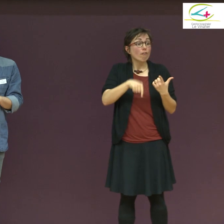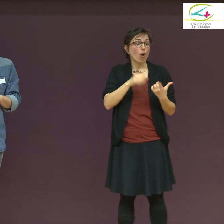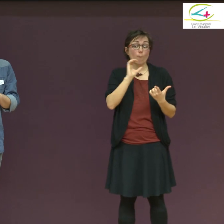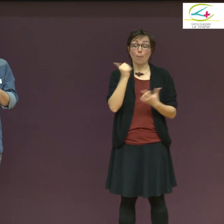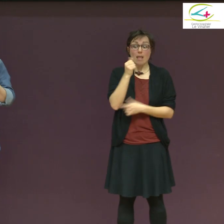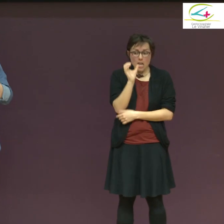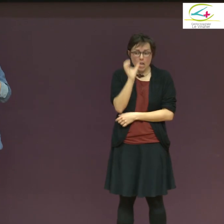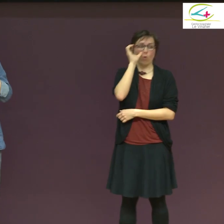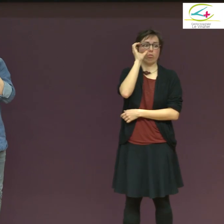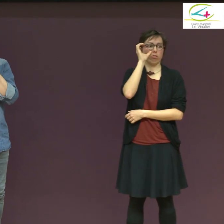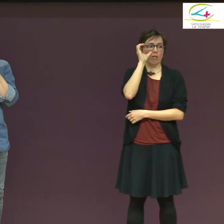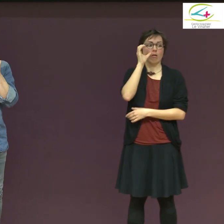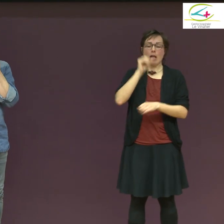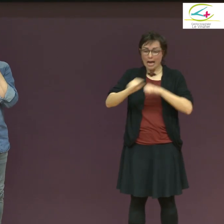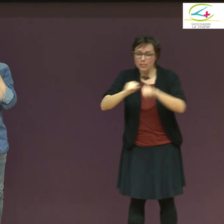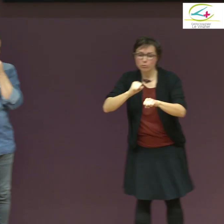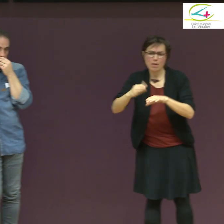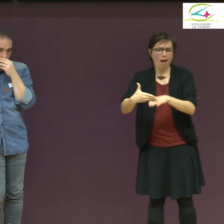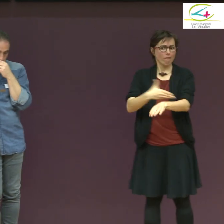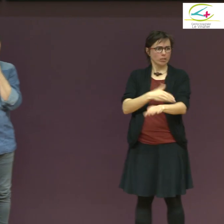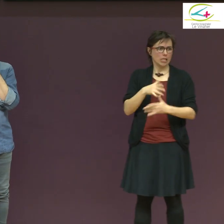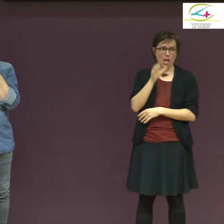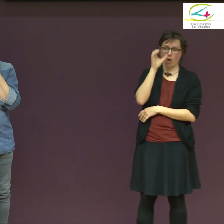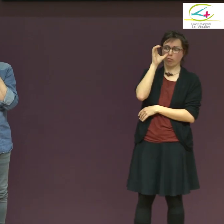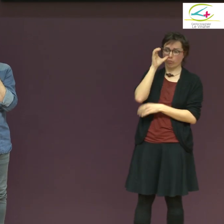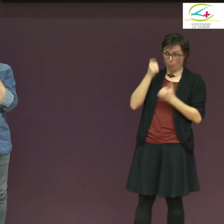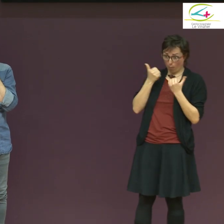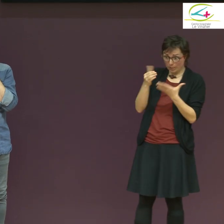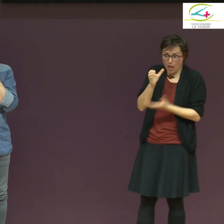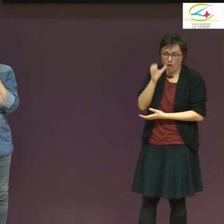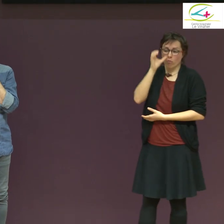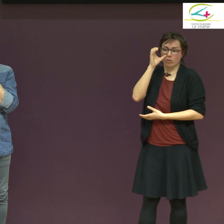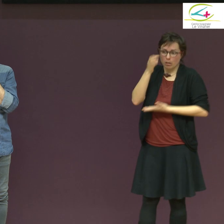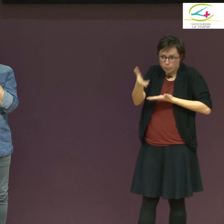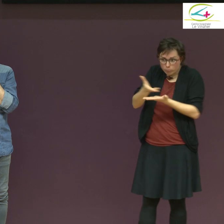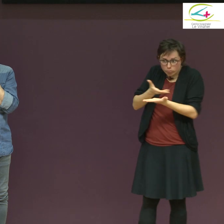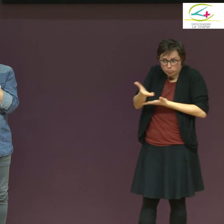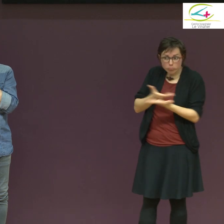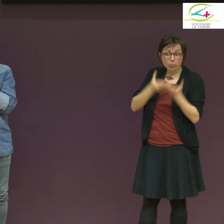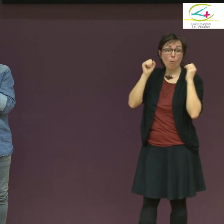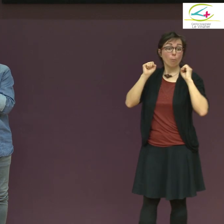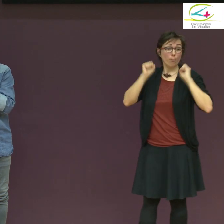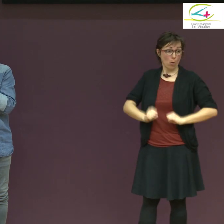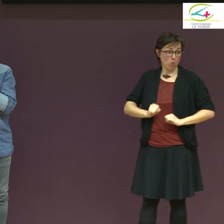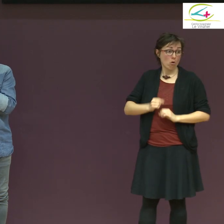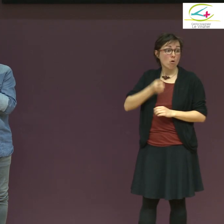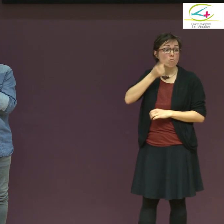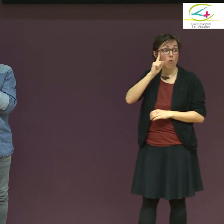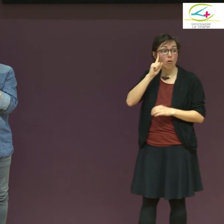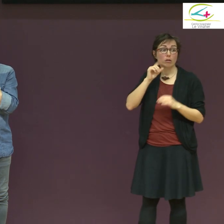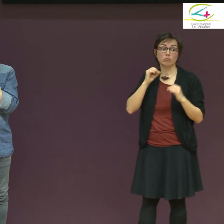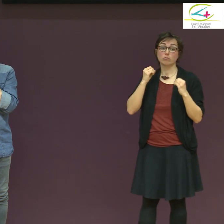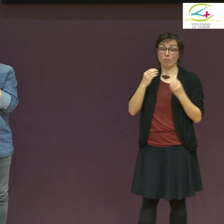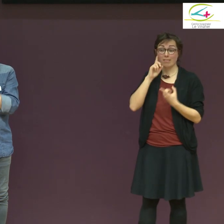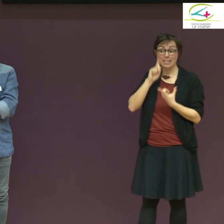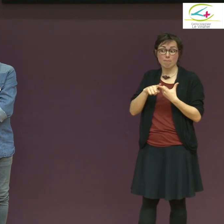avant même de faire, d'ouvrir un espace d'écoute et de dialogue. Hein, parce que c'est souvent dans ces problématiques traumatiques